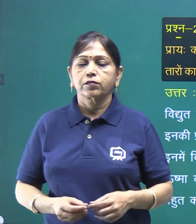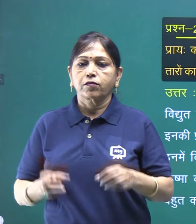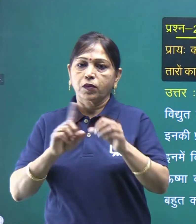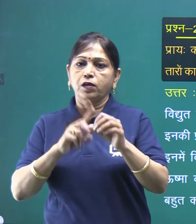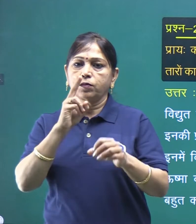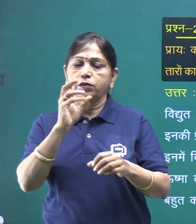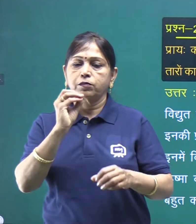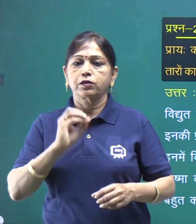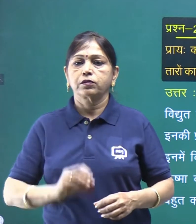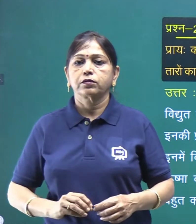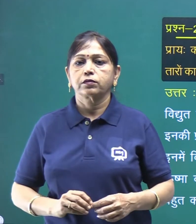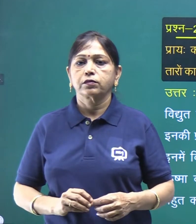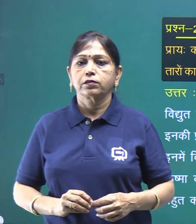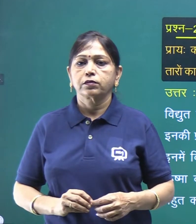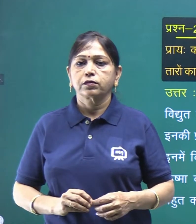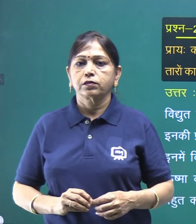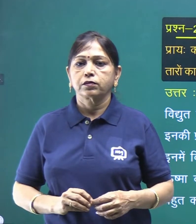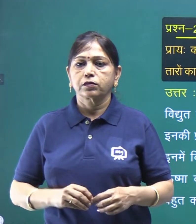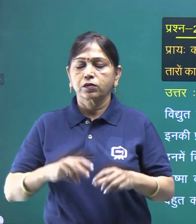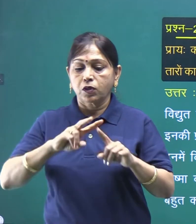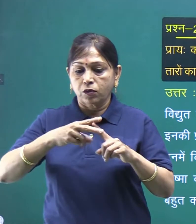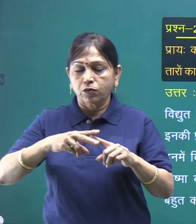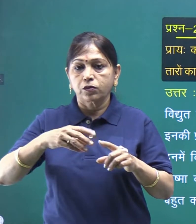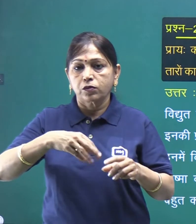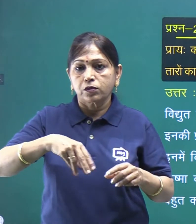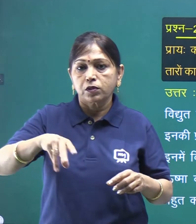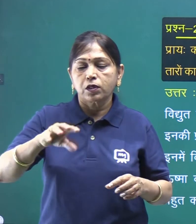प्रश्न 20, विद्युत संचारण के